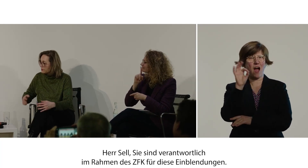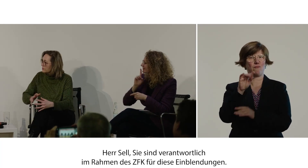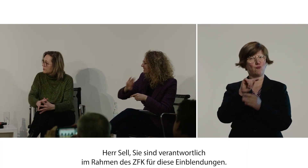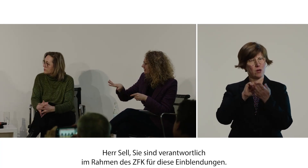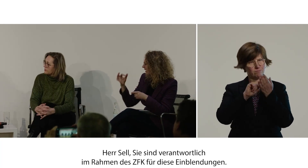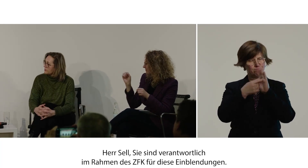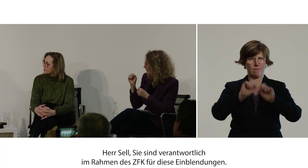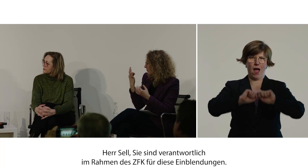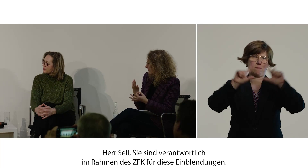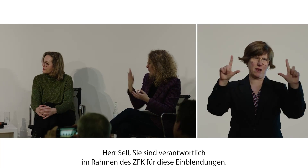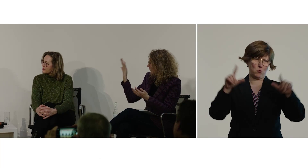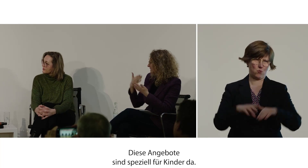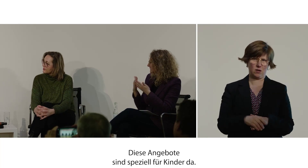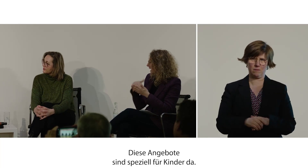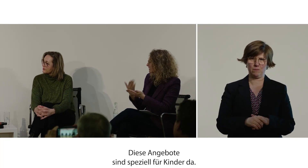Einblendungen. Nein,